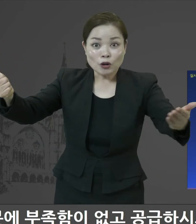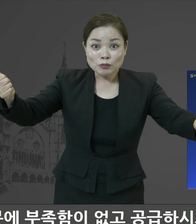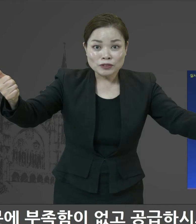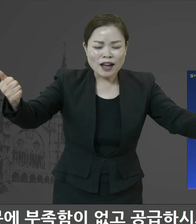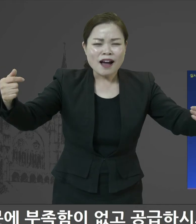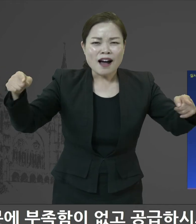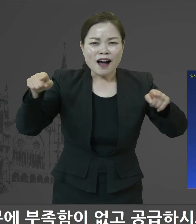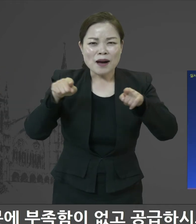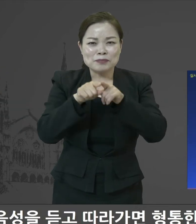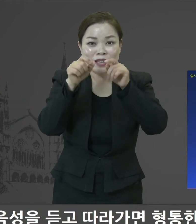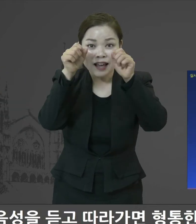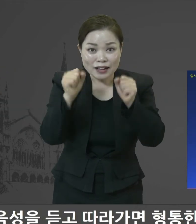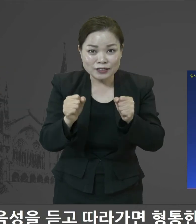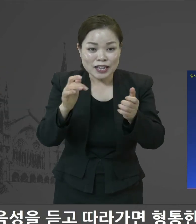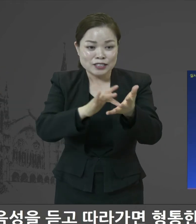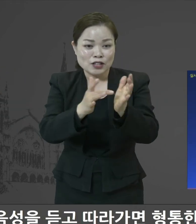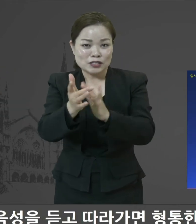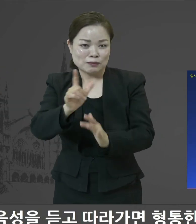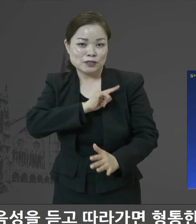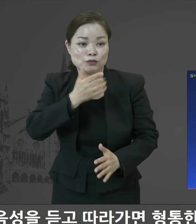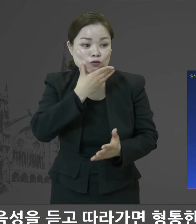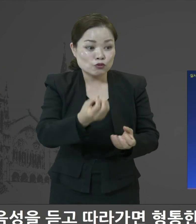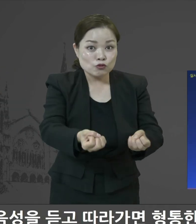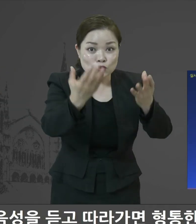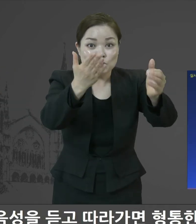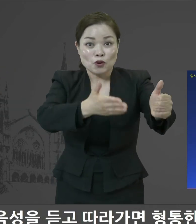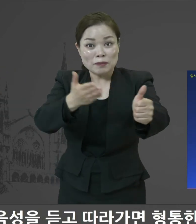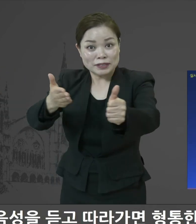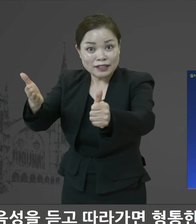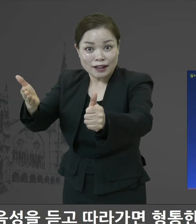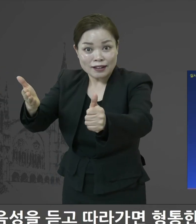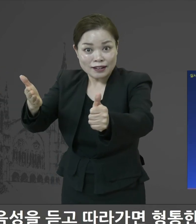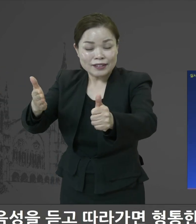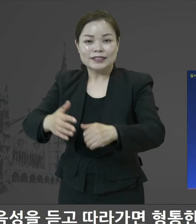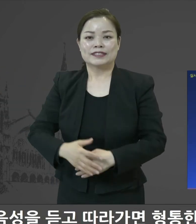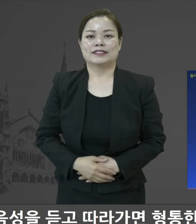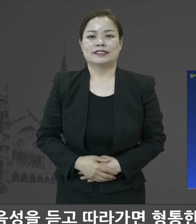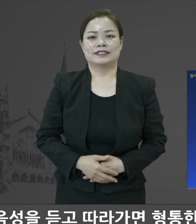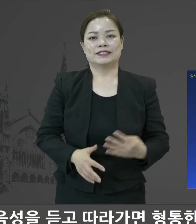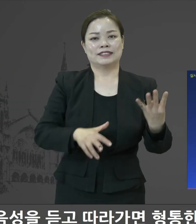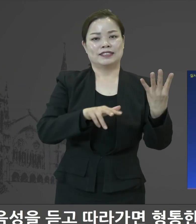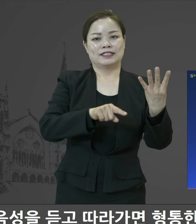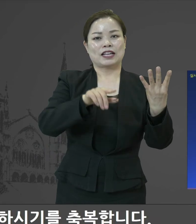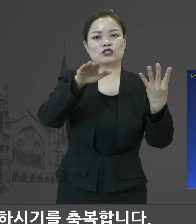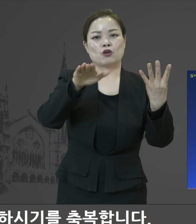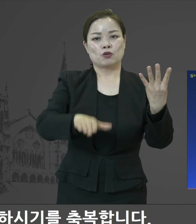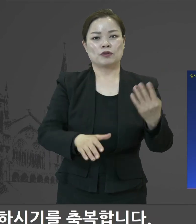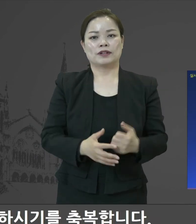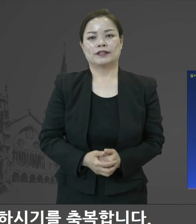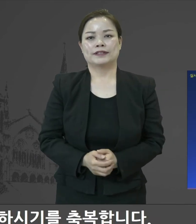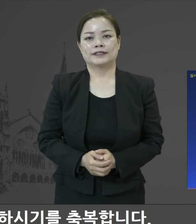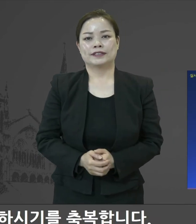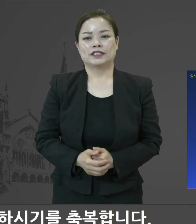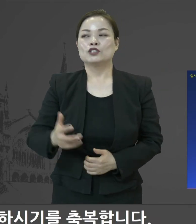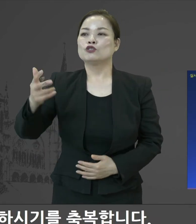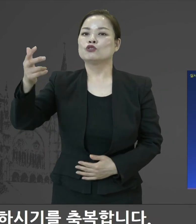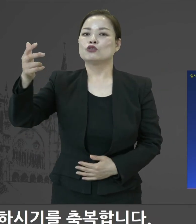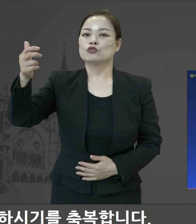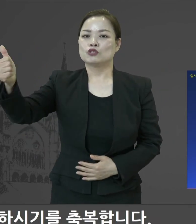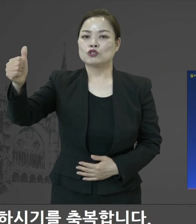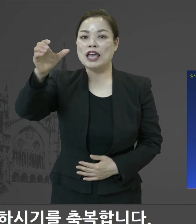여러분들과 함께 하시기를 예수님의 이름으로 축복합니다. 4절 후반부에 보시면